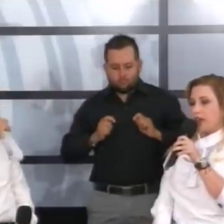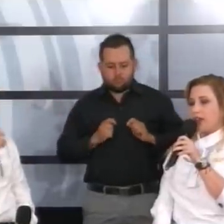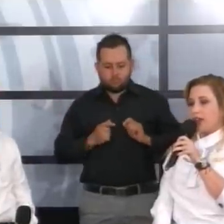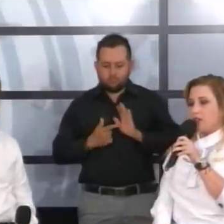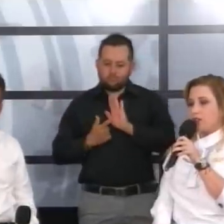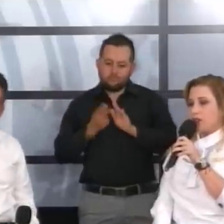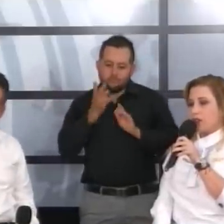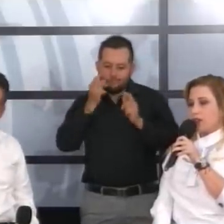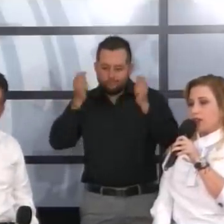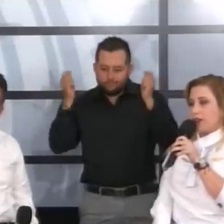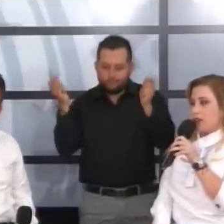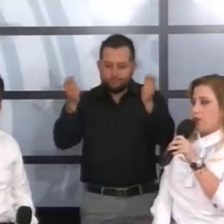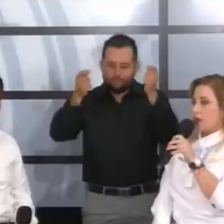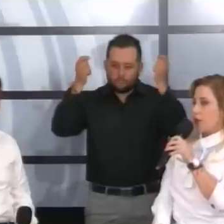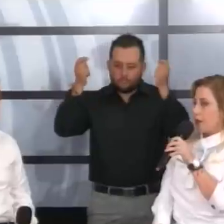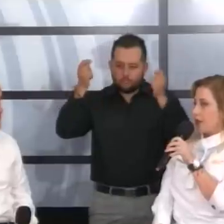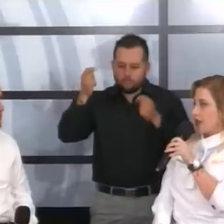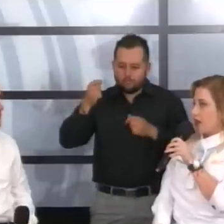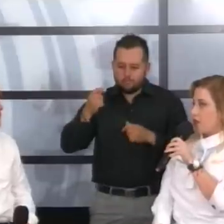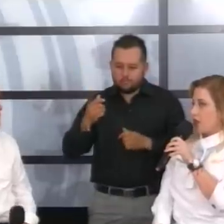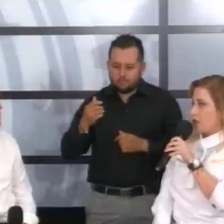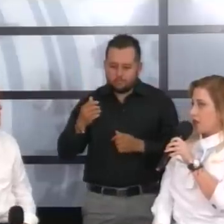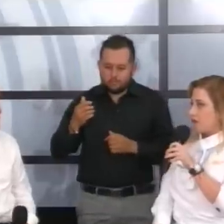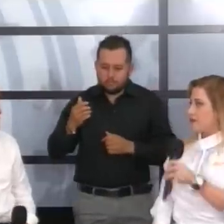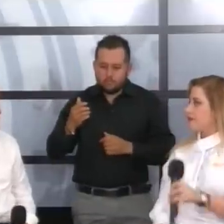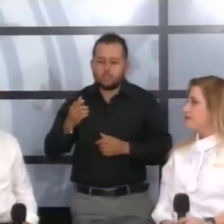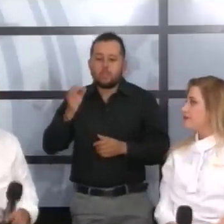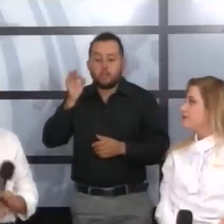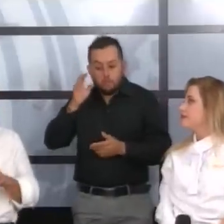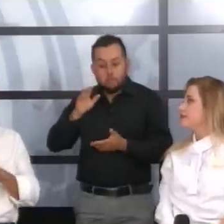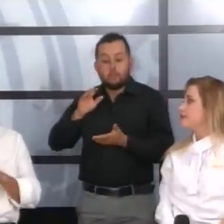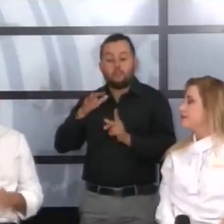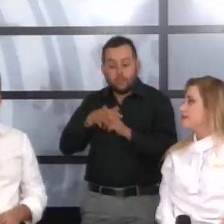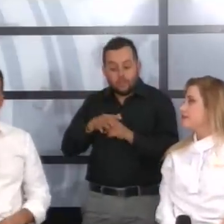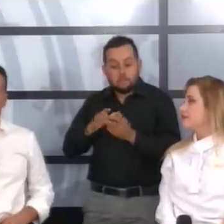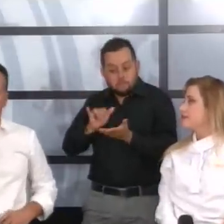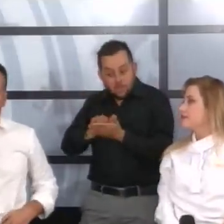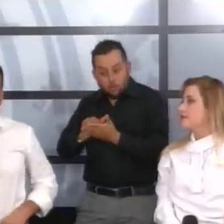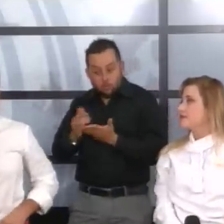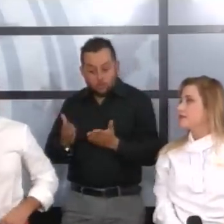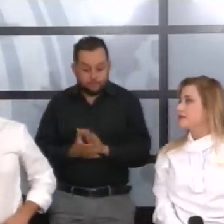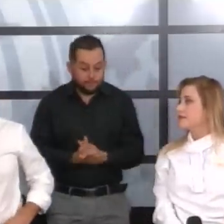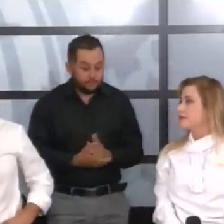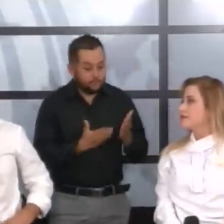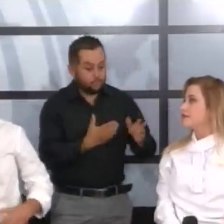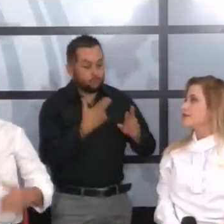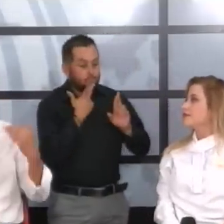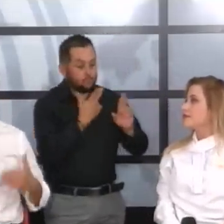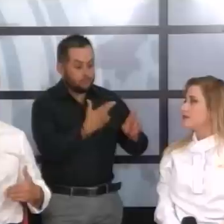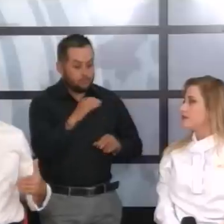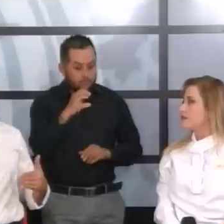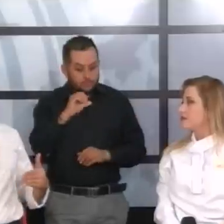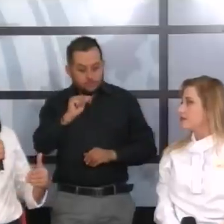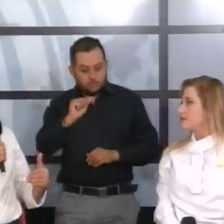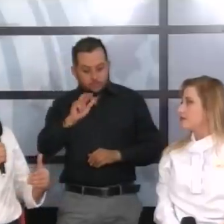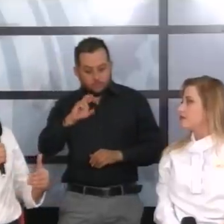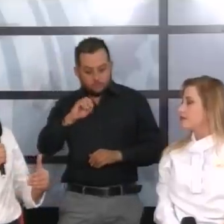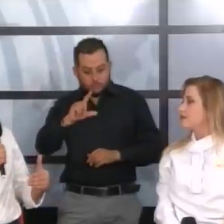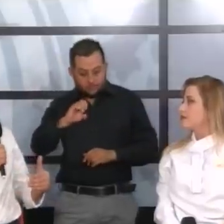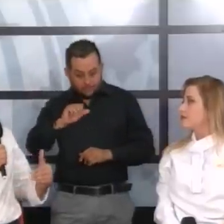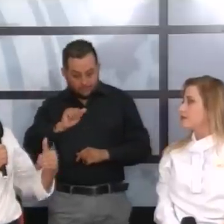los pereiranos sabiendo que puede pasar lo mismo? Bueno, Carolina, pues yo me llamo Mauricio